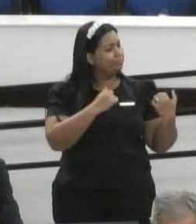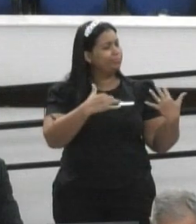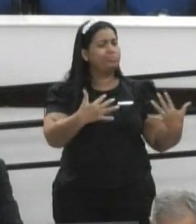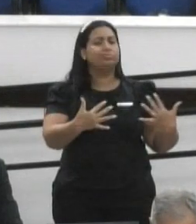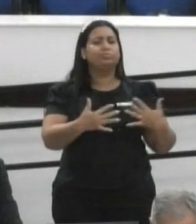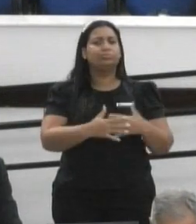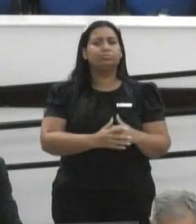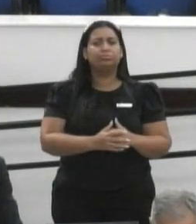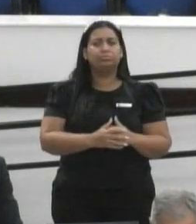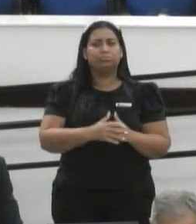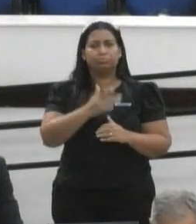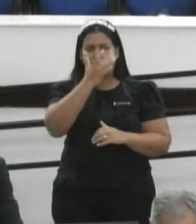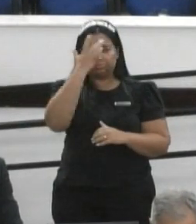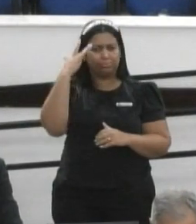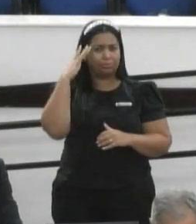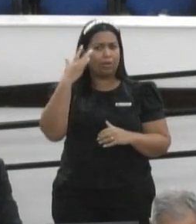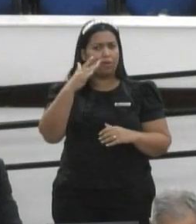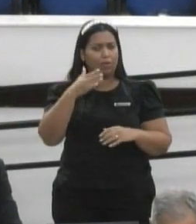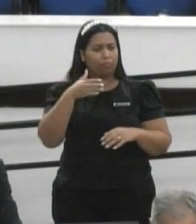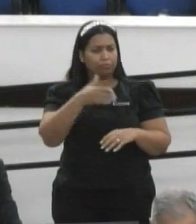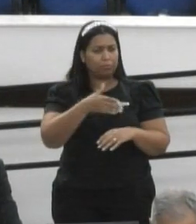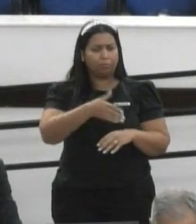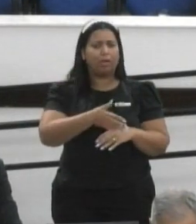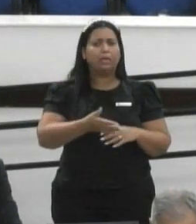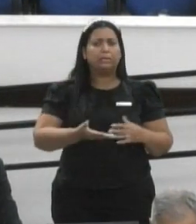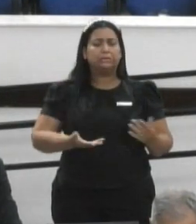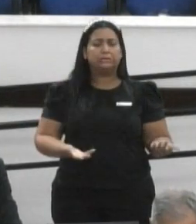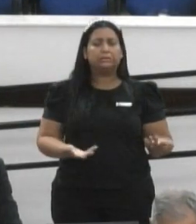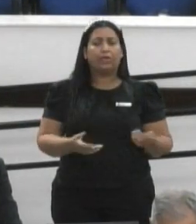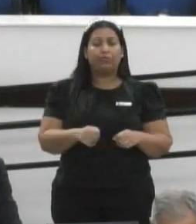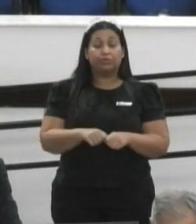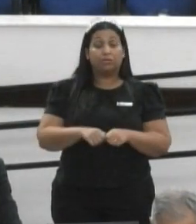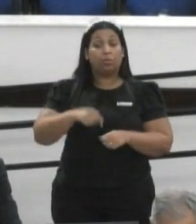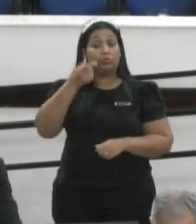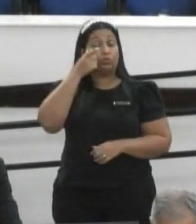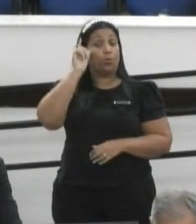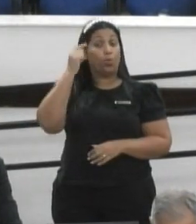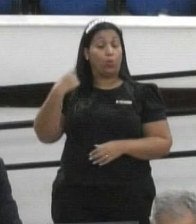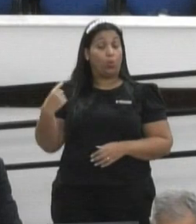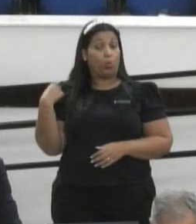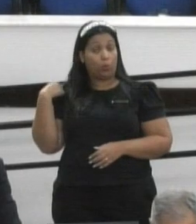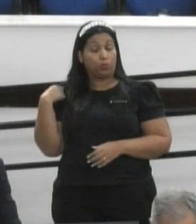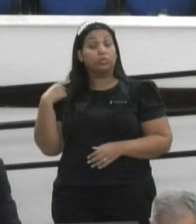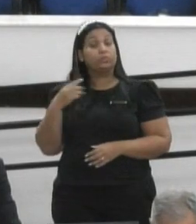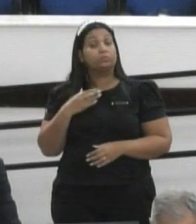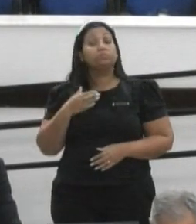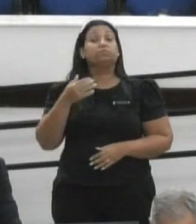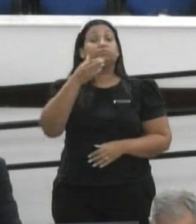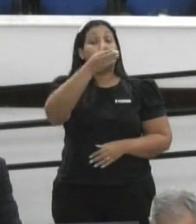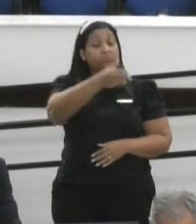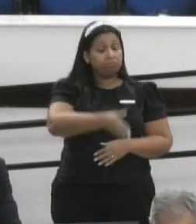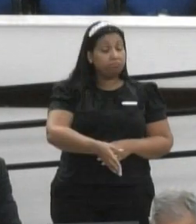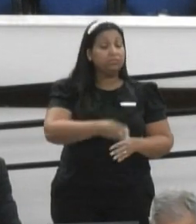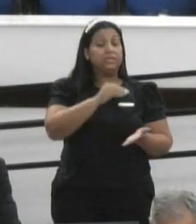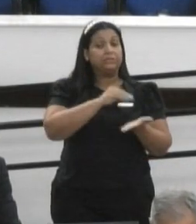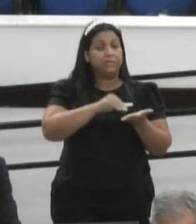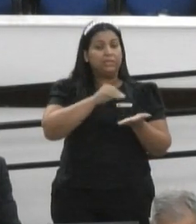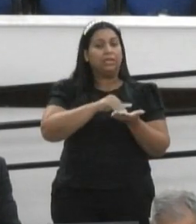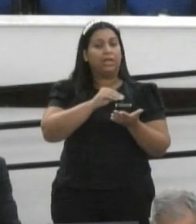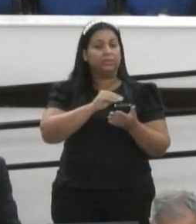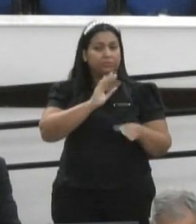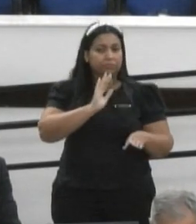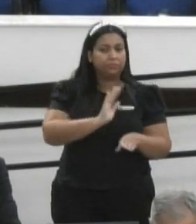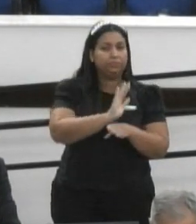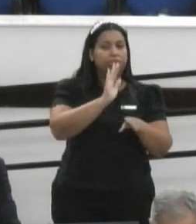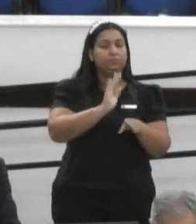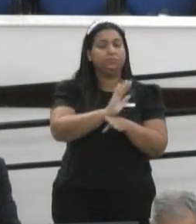estava presente, nós demos sequência a esse trabalho. Ontem tivemos na Secretaria da Assistência, eu tinha ido um